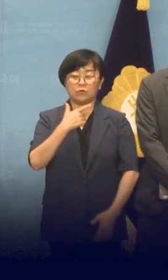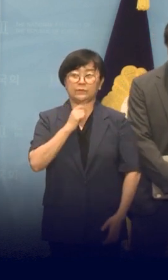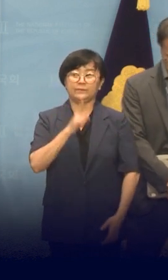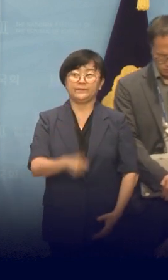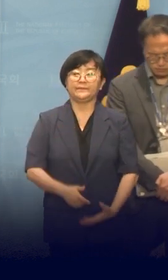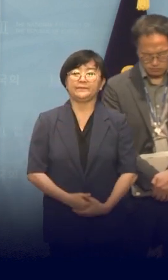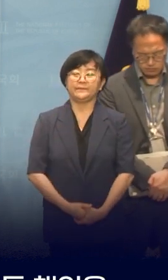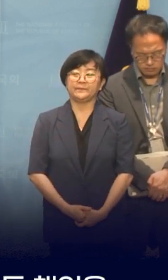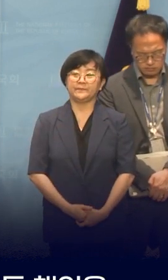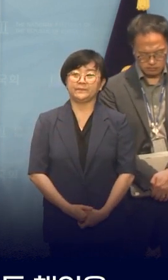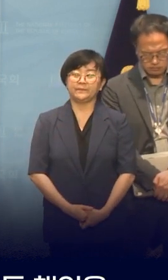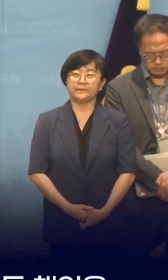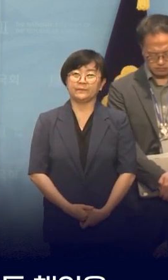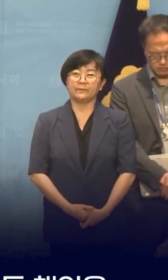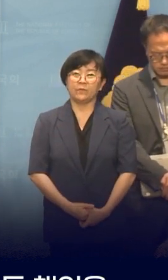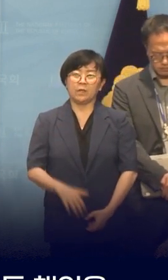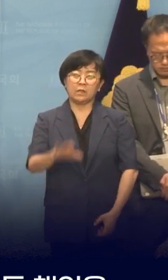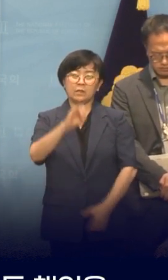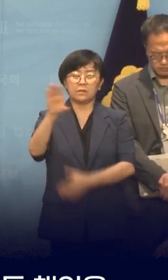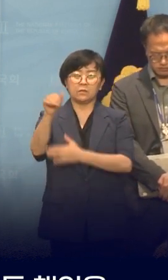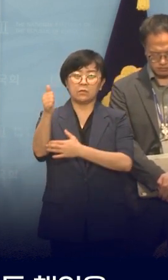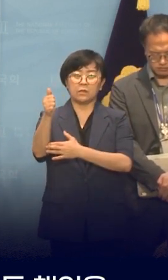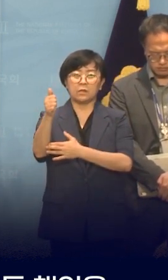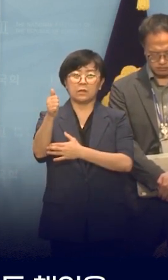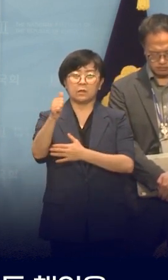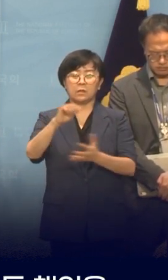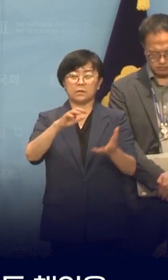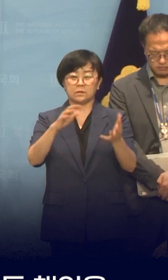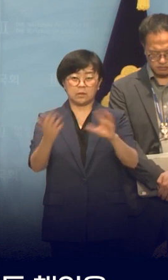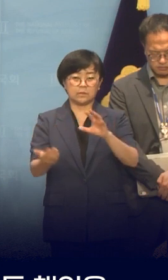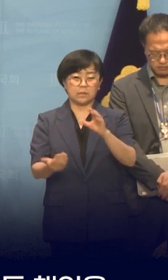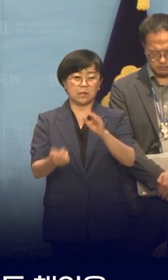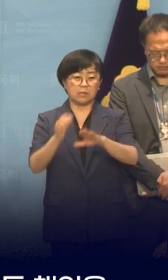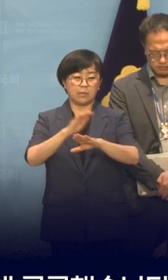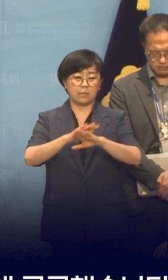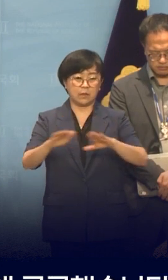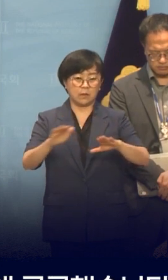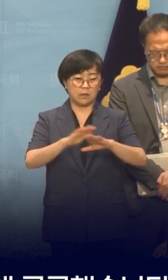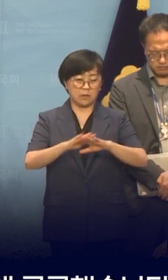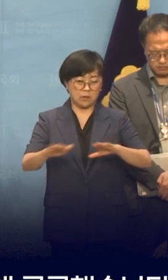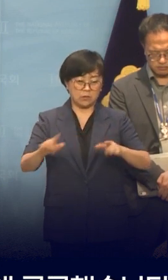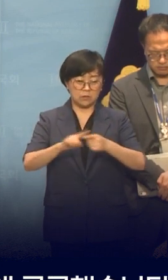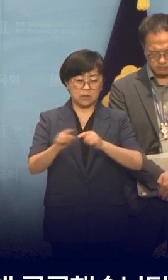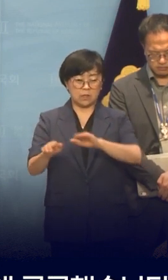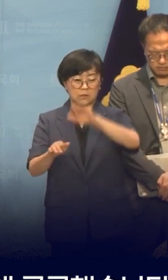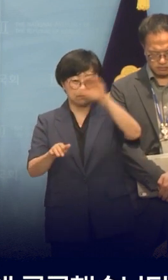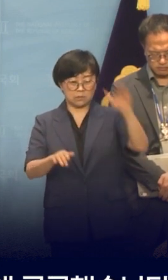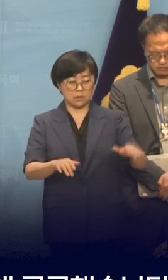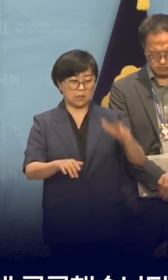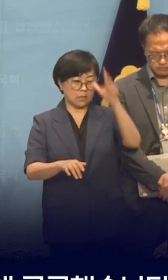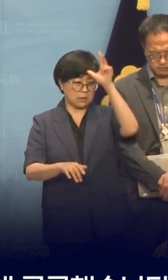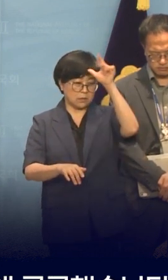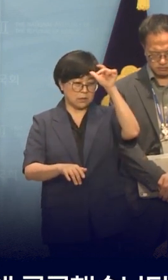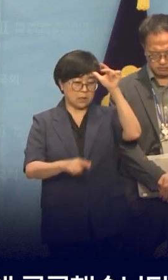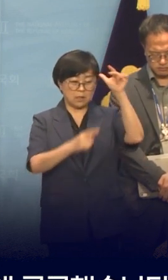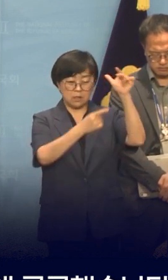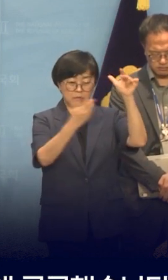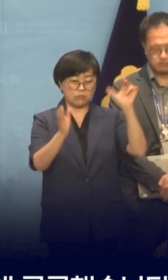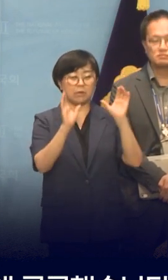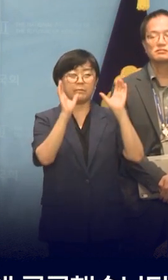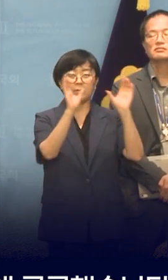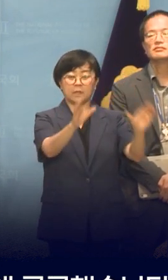싶습니다 이상민 장관은 참사 대응의 모든 책임을 하급기관인 경찰 소방에